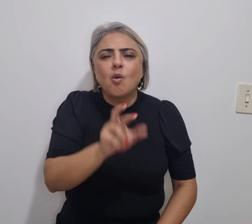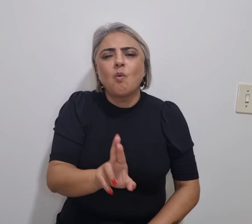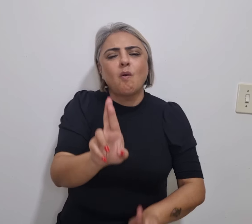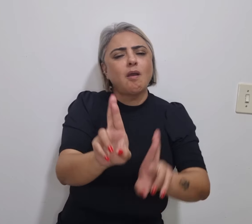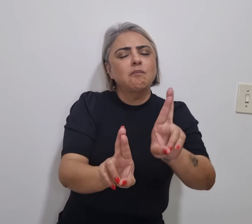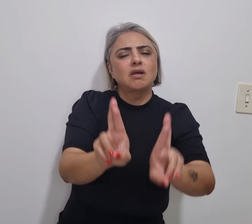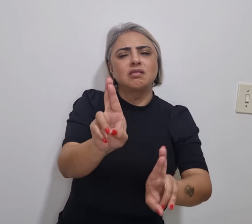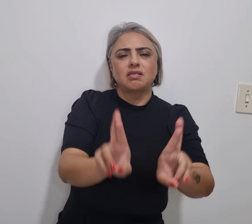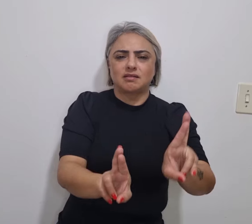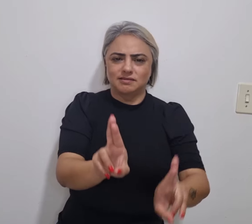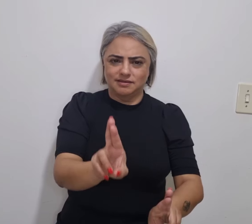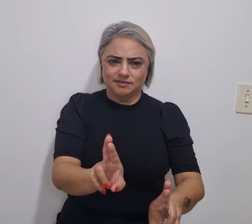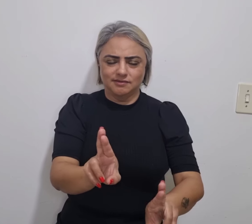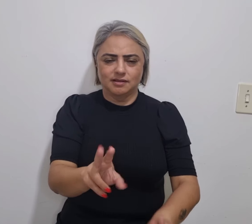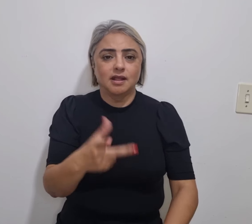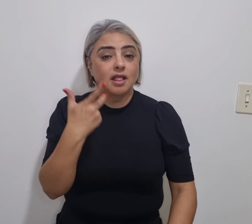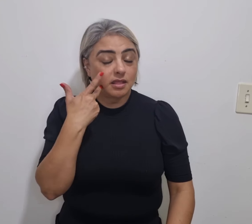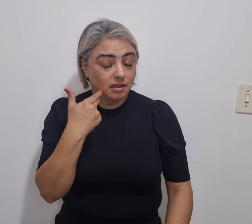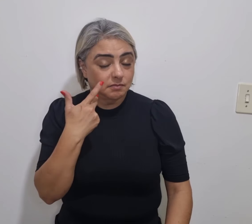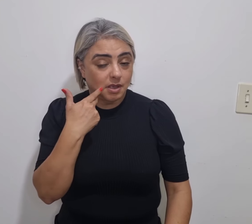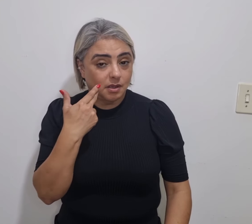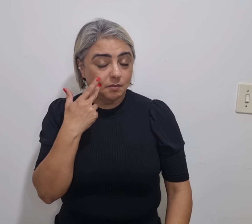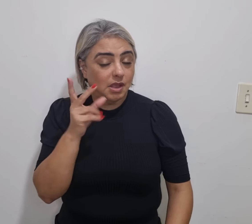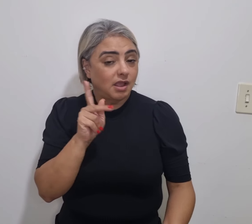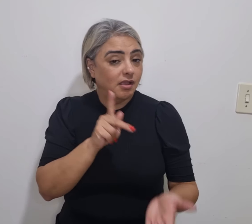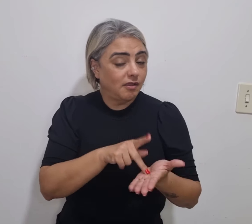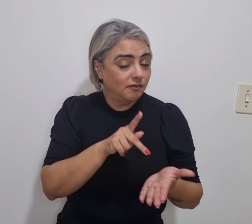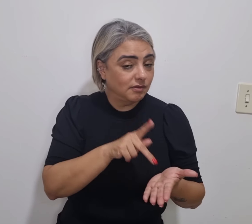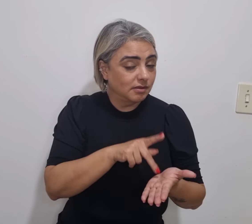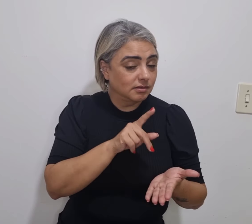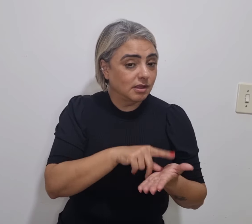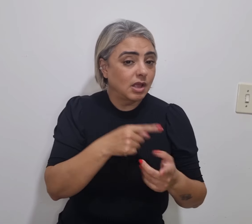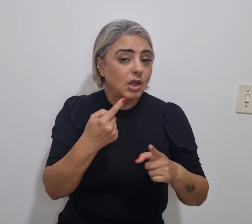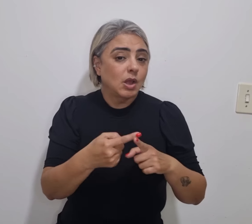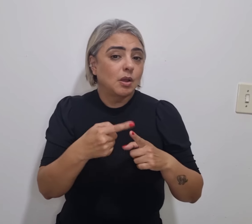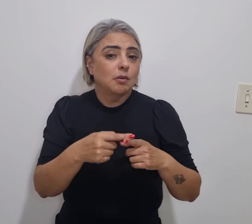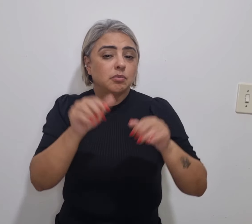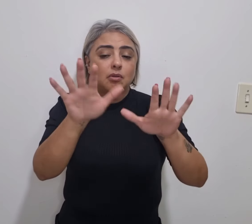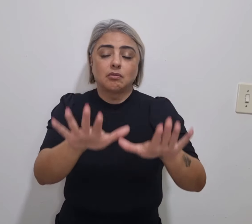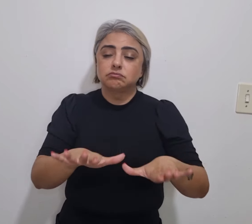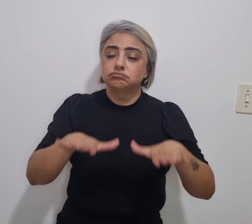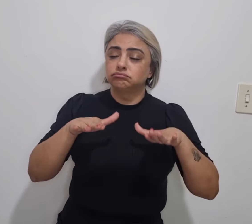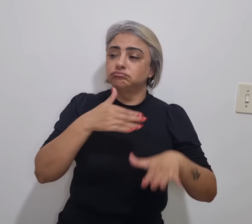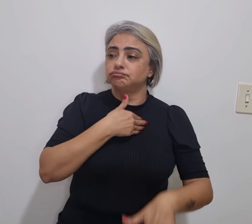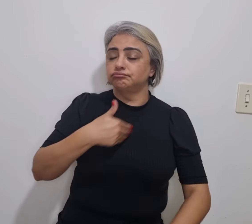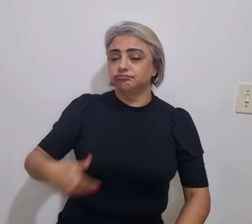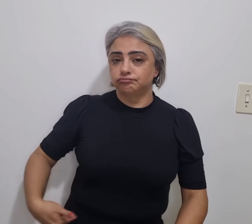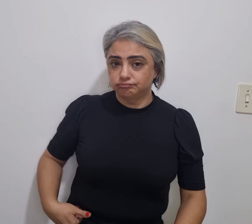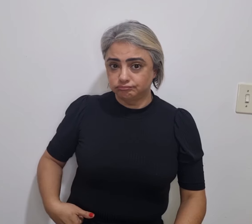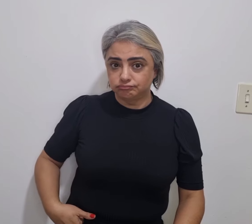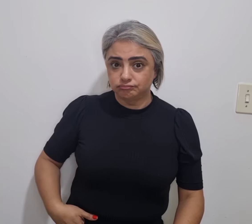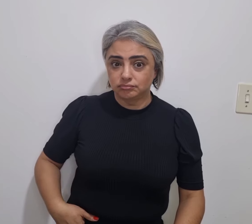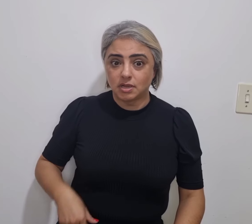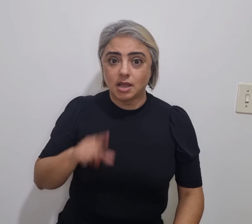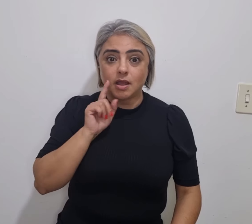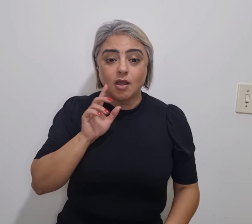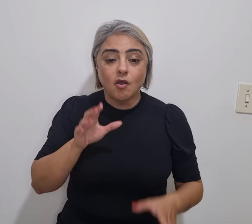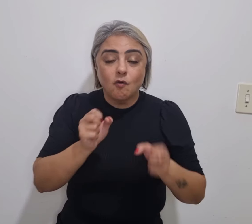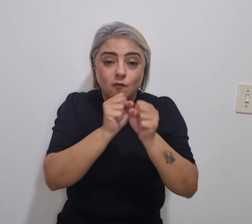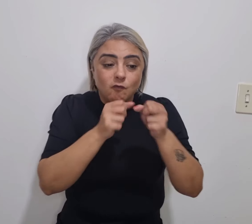representativa. Normalmente, efetiva-se por audiências públicas. O grande fórum de